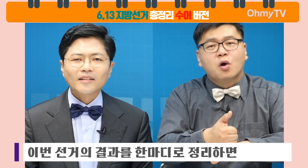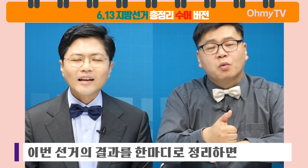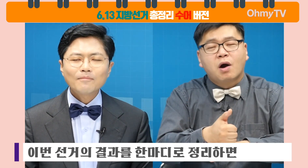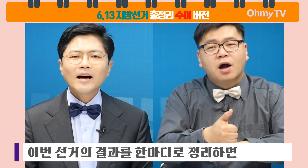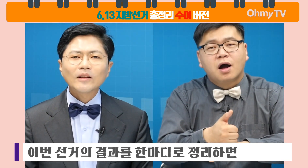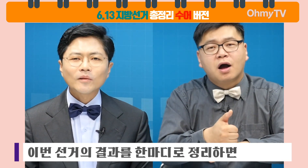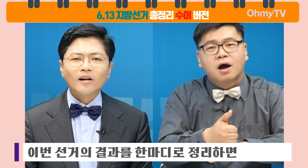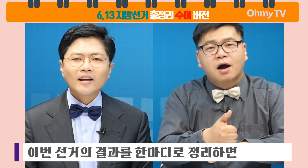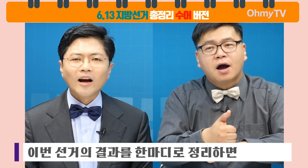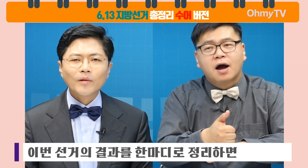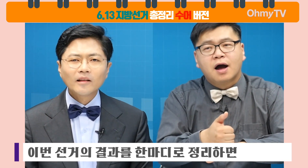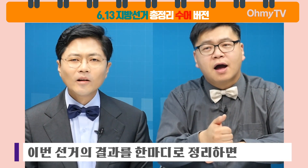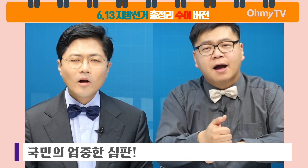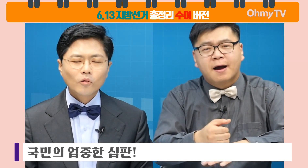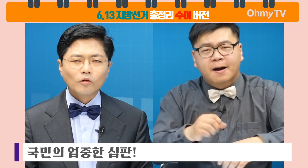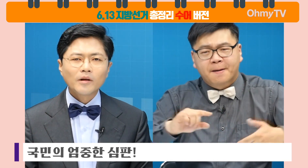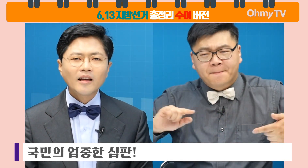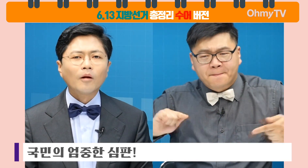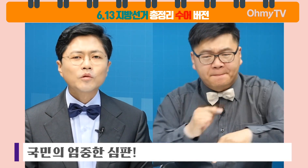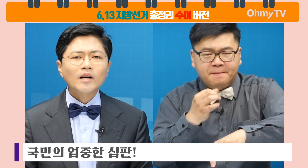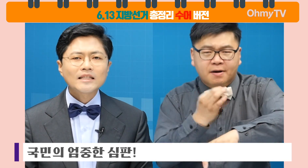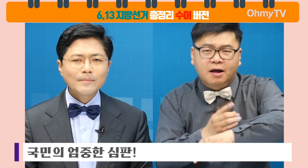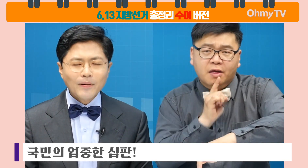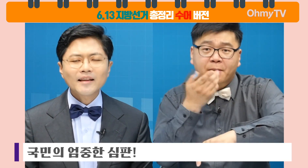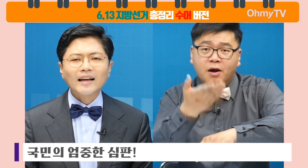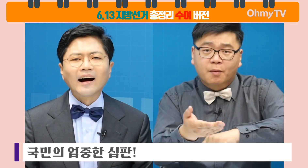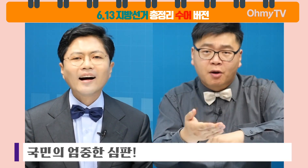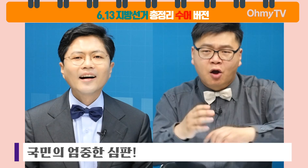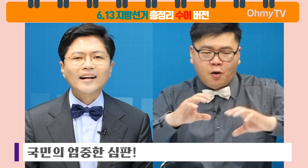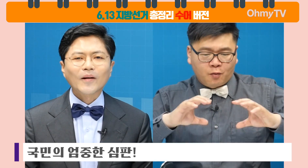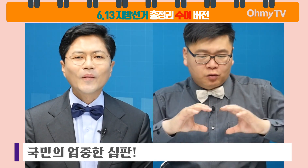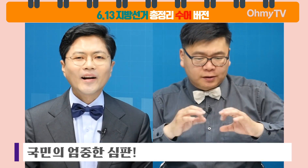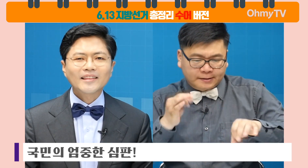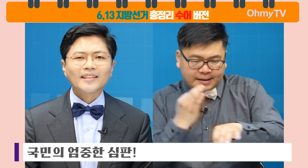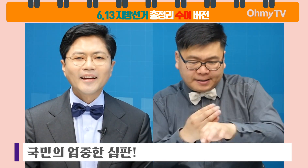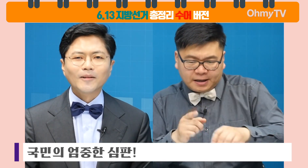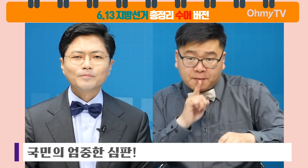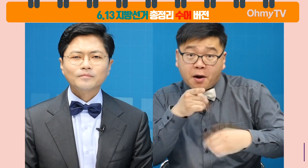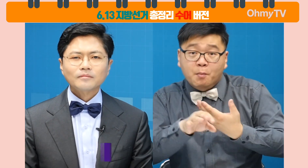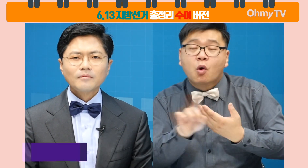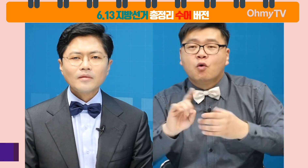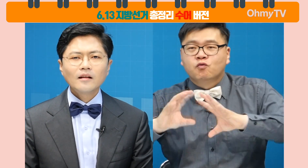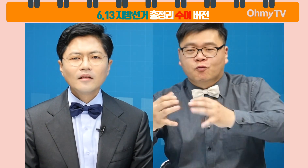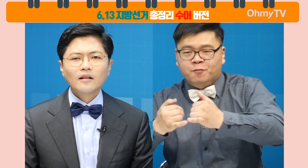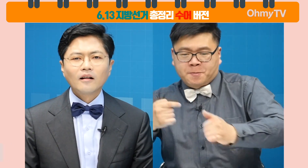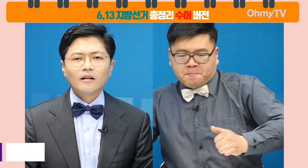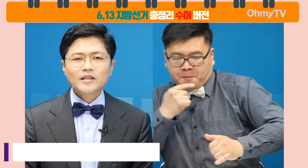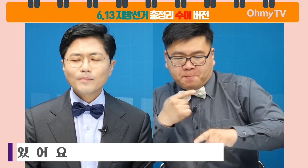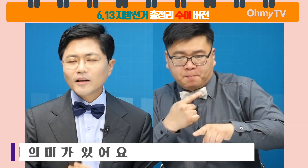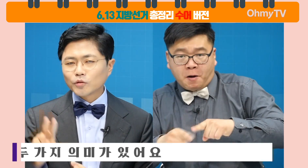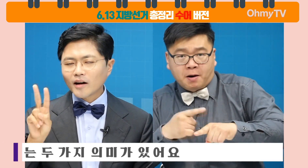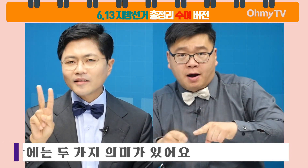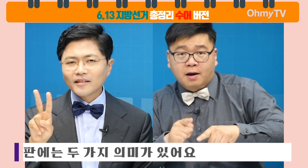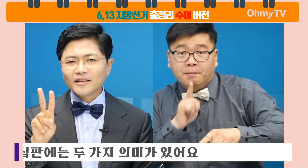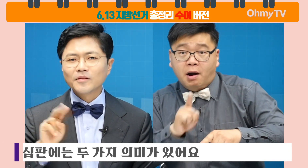것을 한마디로 정리하면 국민의 엄중한 심판이다 라고 할 텐데요. 심판이 두 가지